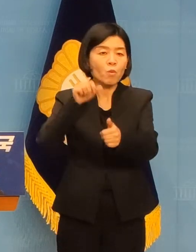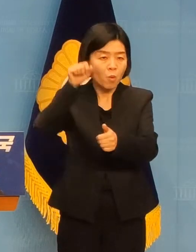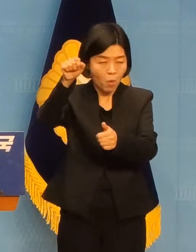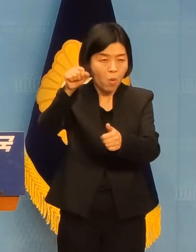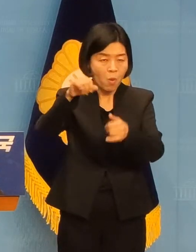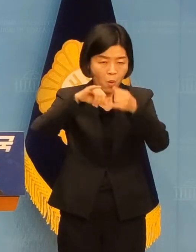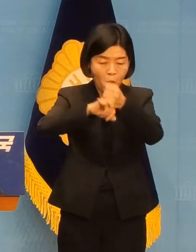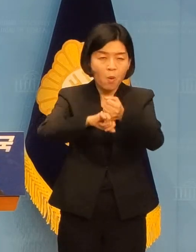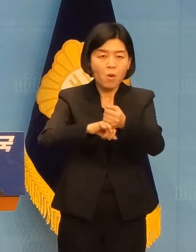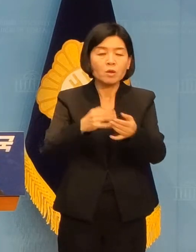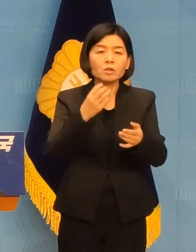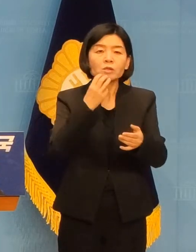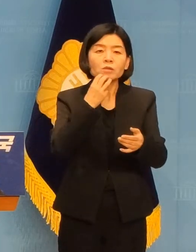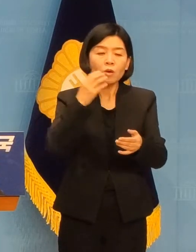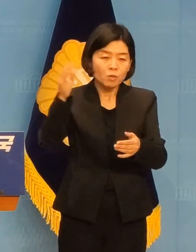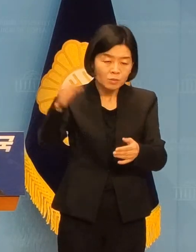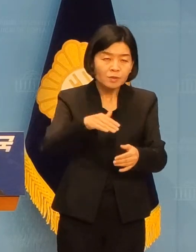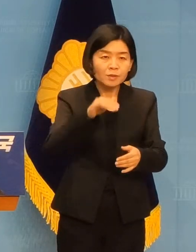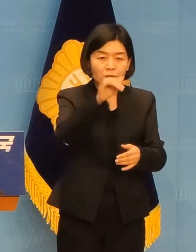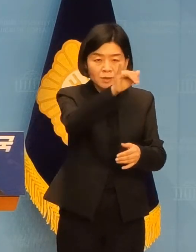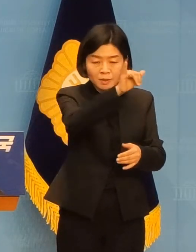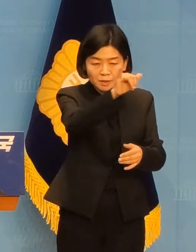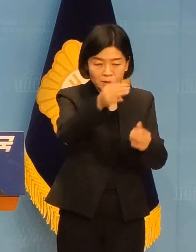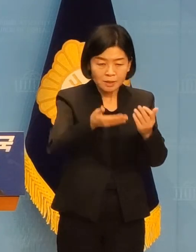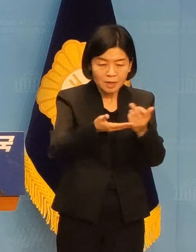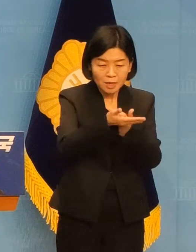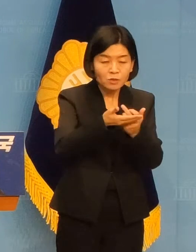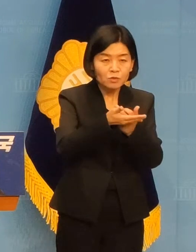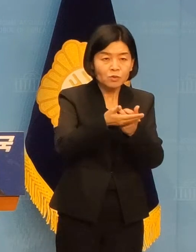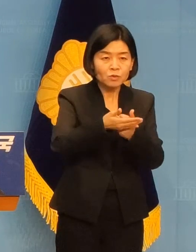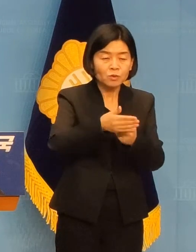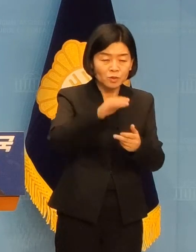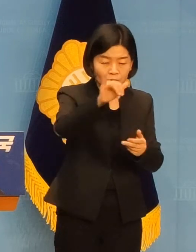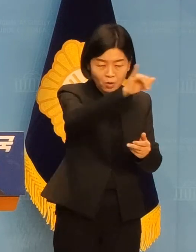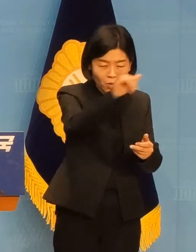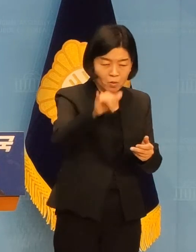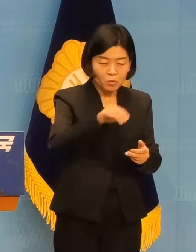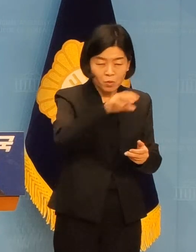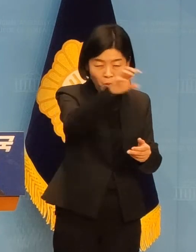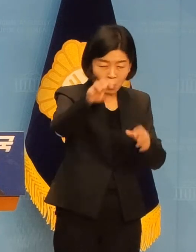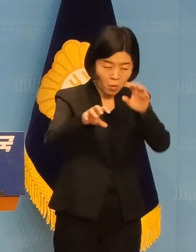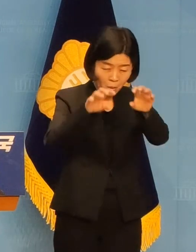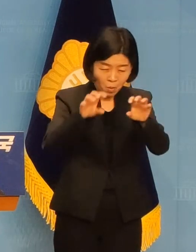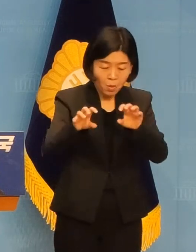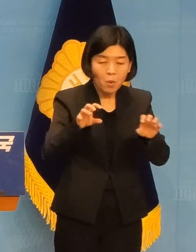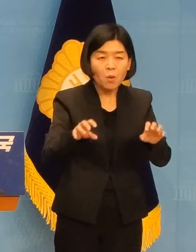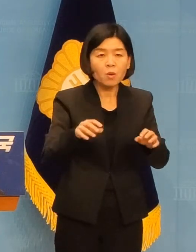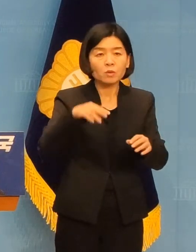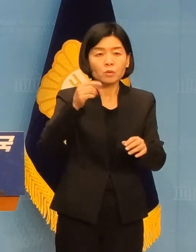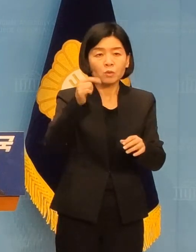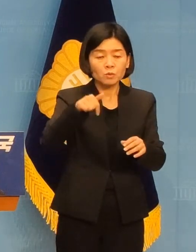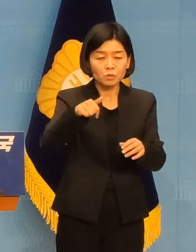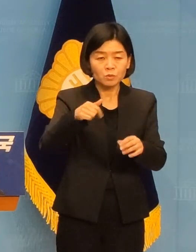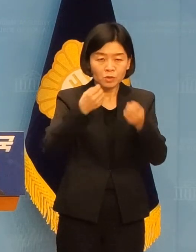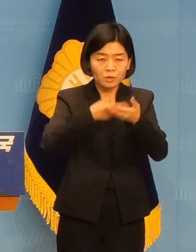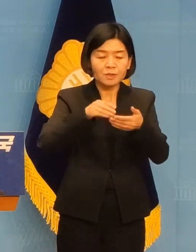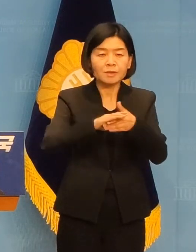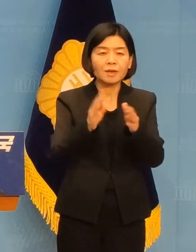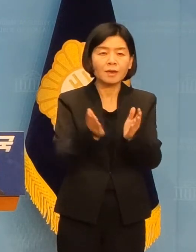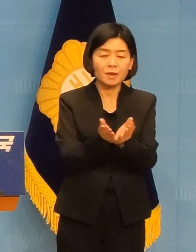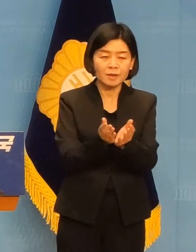서울에서 제주까지 전국 방방곡곡에 조국혁신당의 깃발을 세우겠습니다.